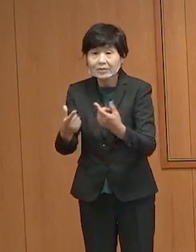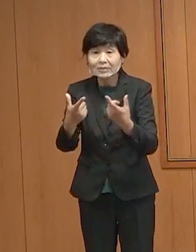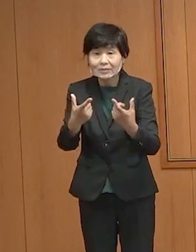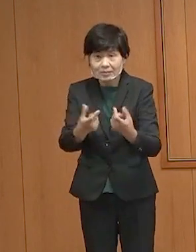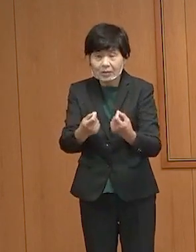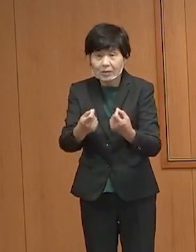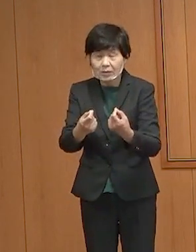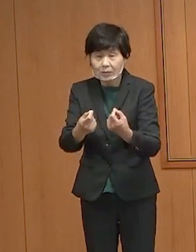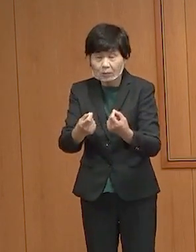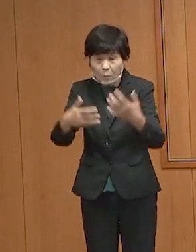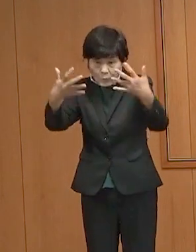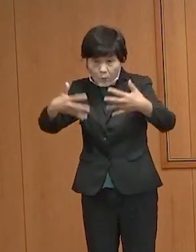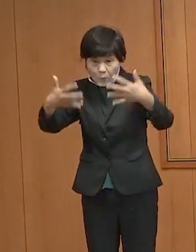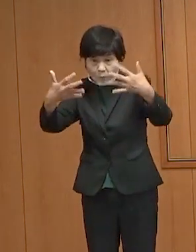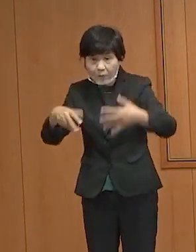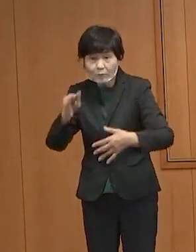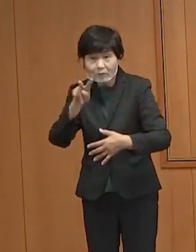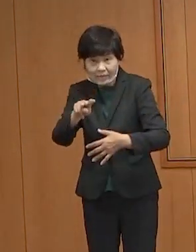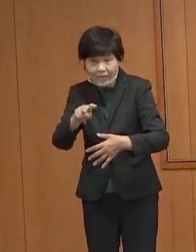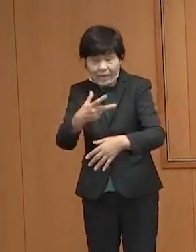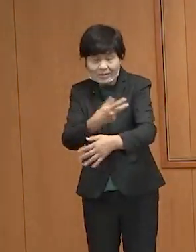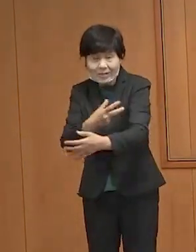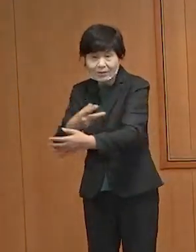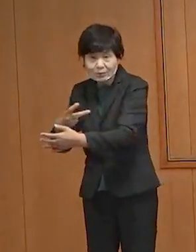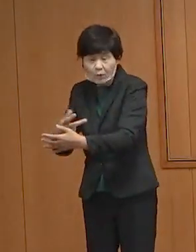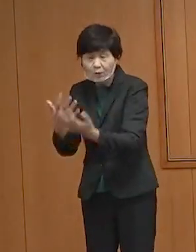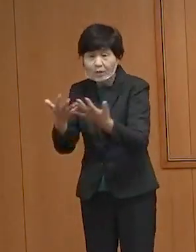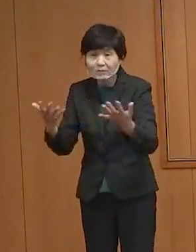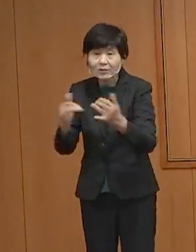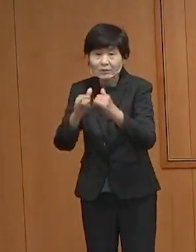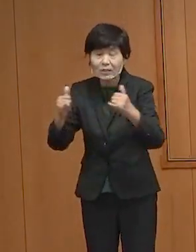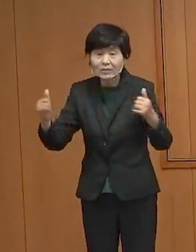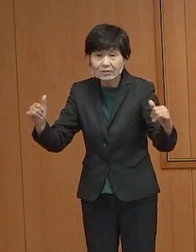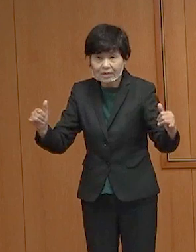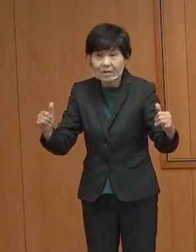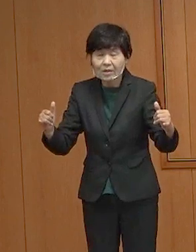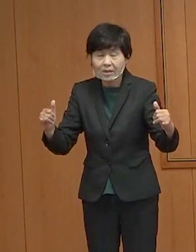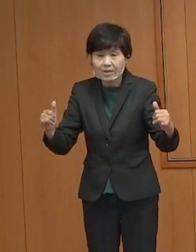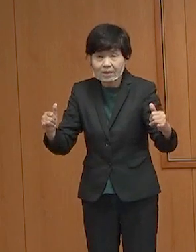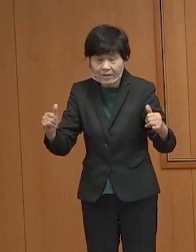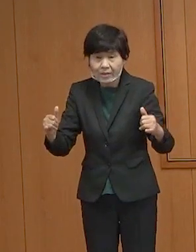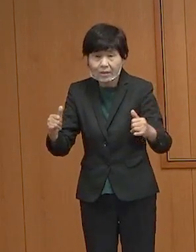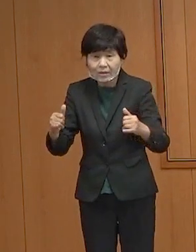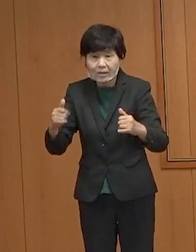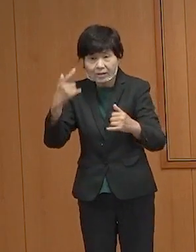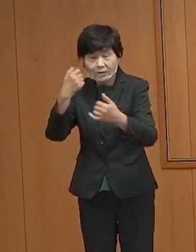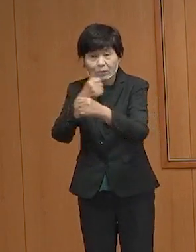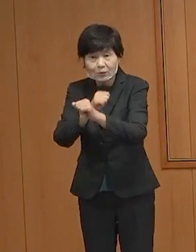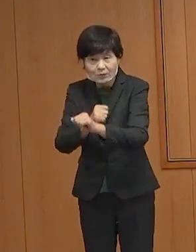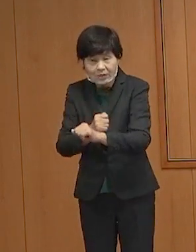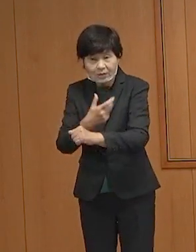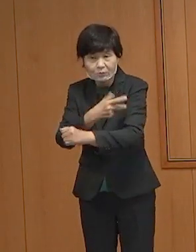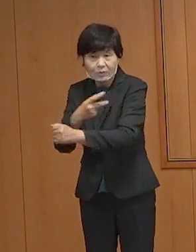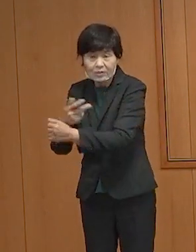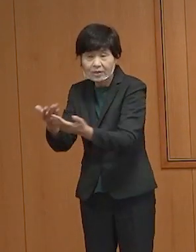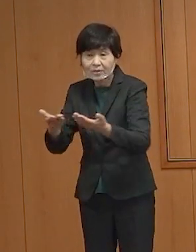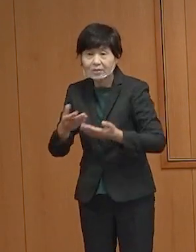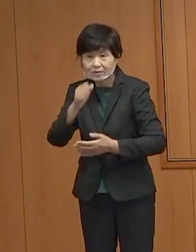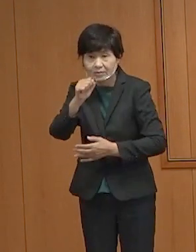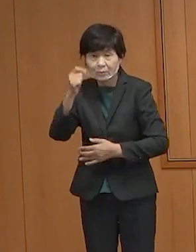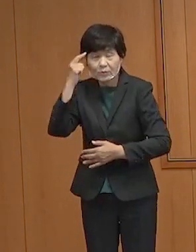の動画を見て、接種を少しでも多くの方々が前向きに検討していただければというふうに考え